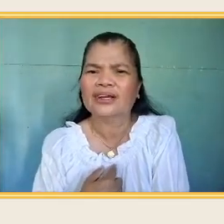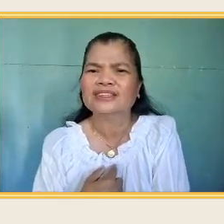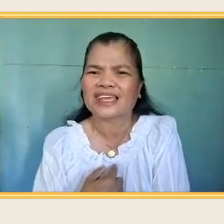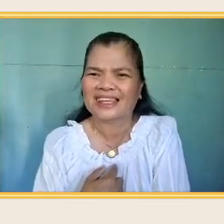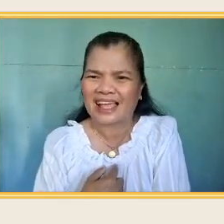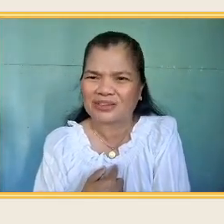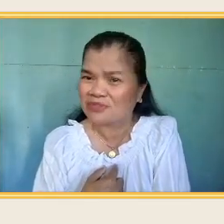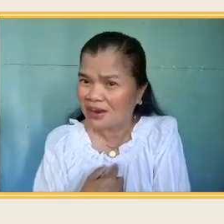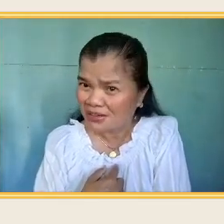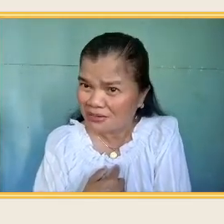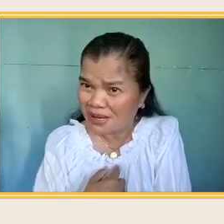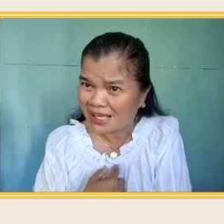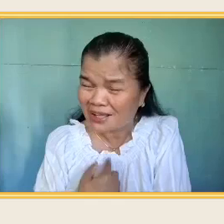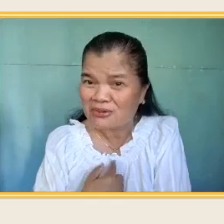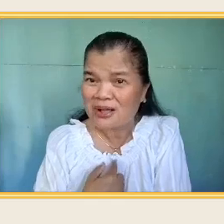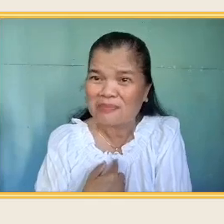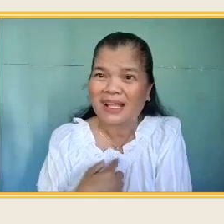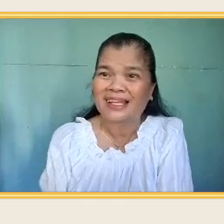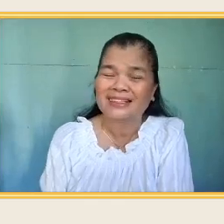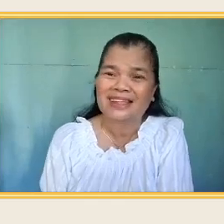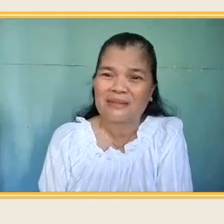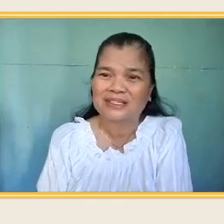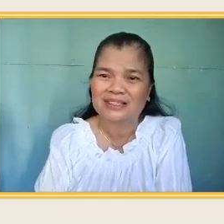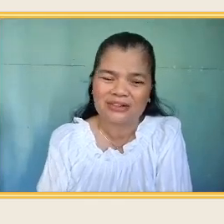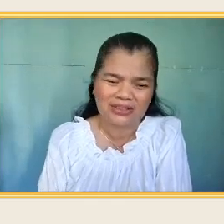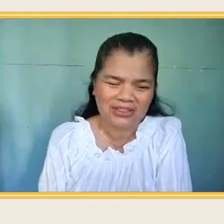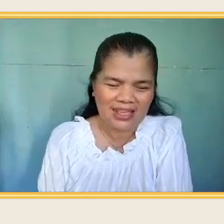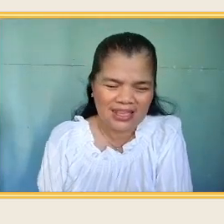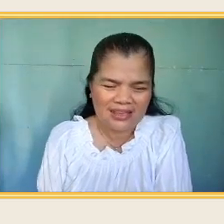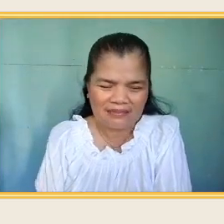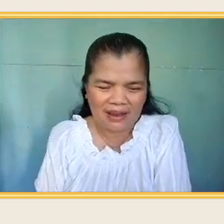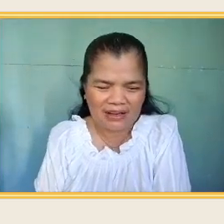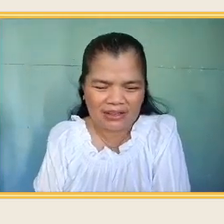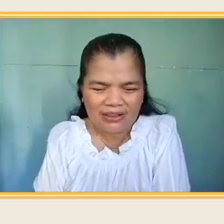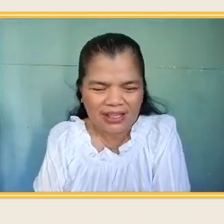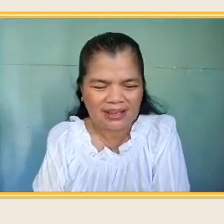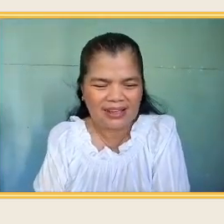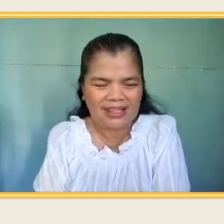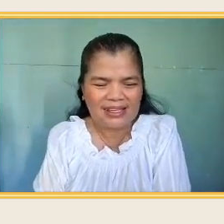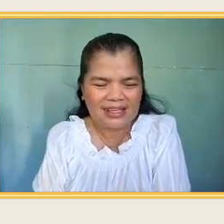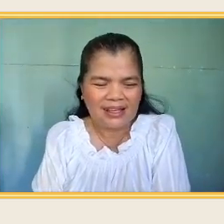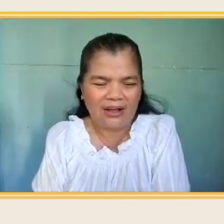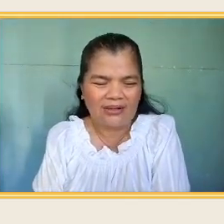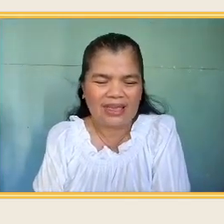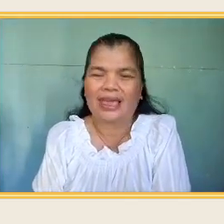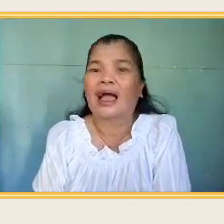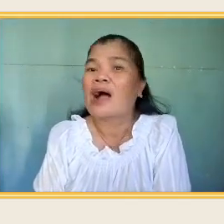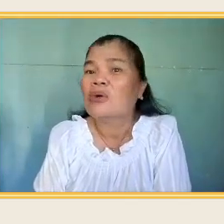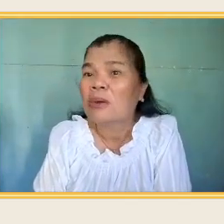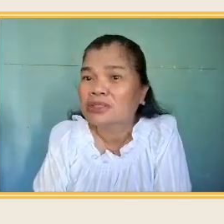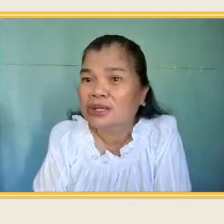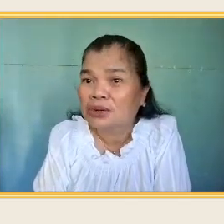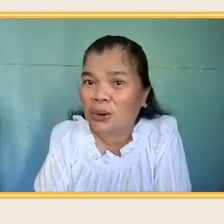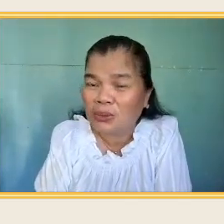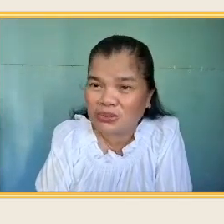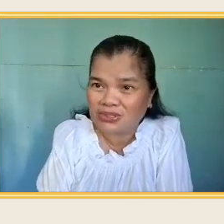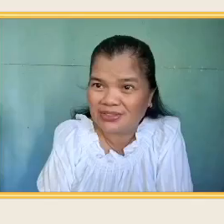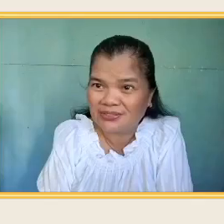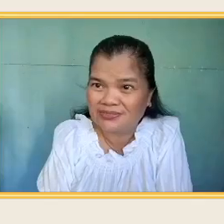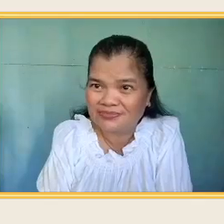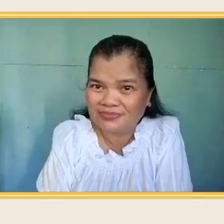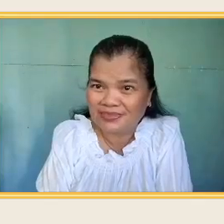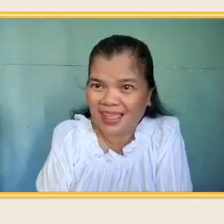I learn sign language. Very good. May nakakuha pala ng tamang sagot. Very good. Okay. How about the